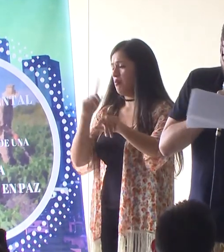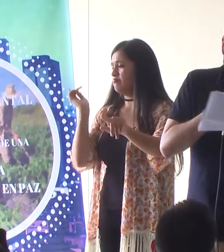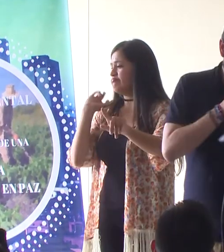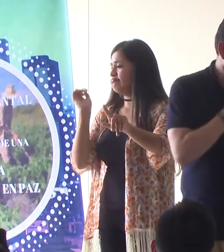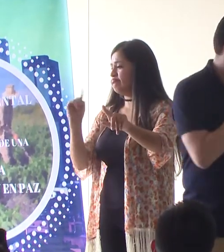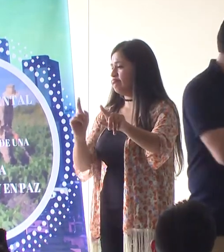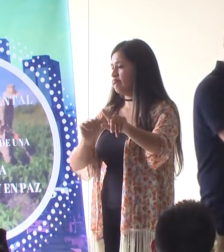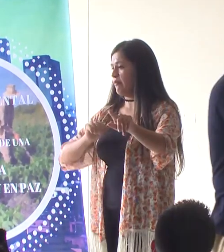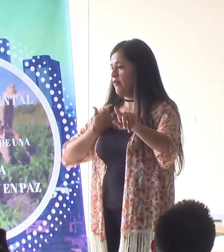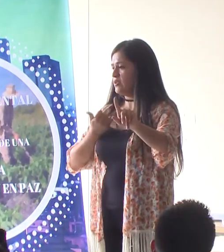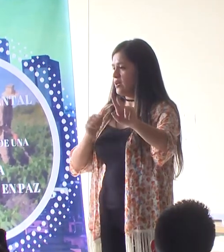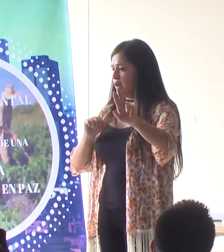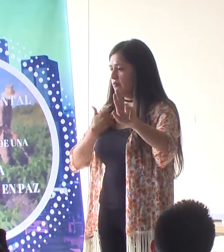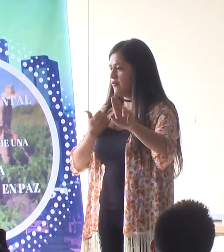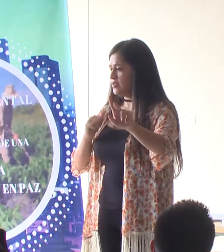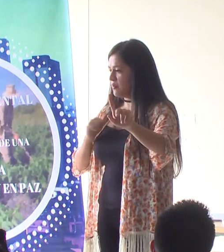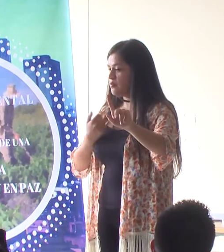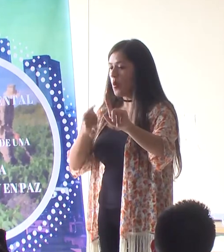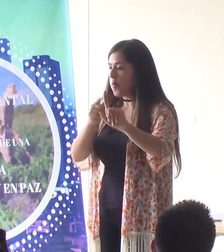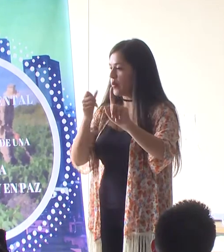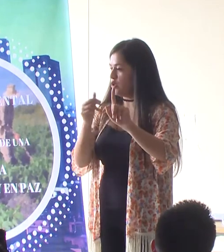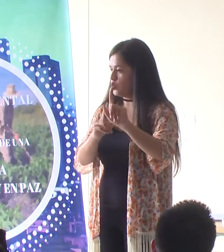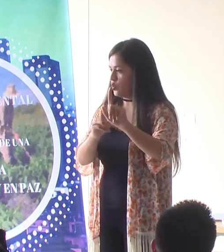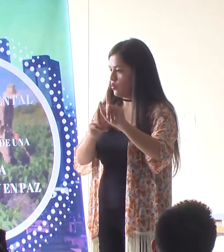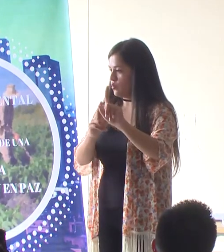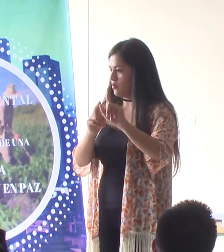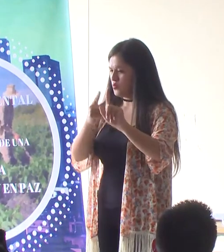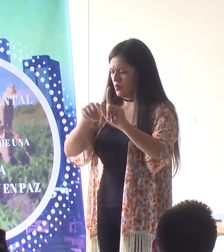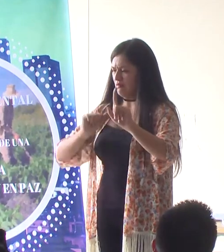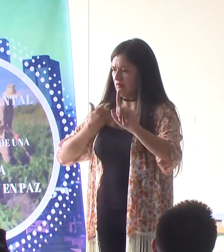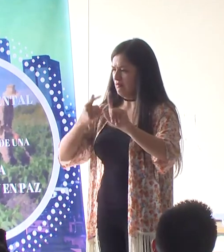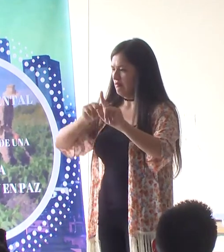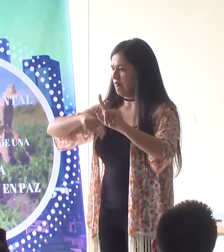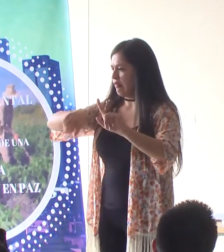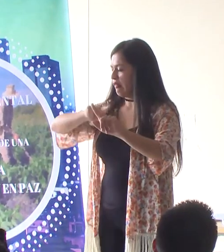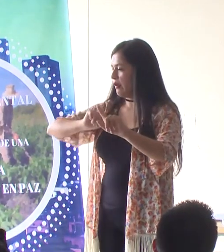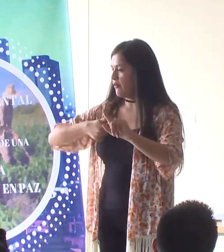no por el desarrollo local que estas disposiciones traen